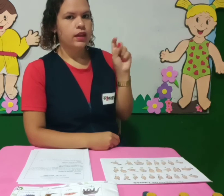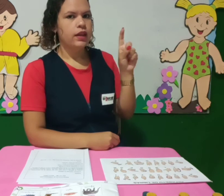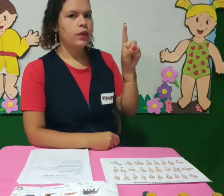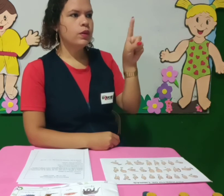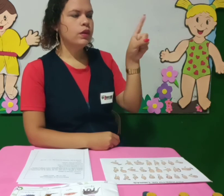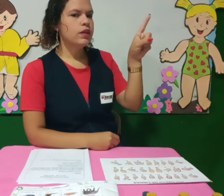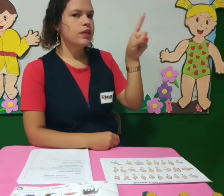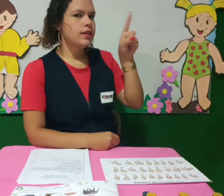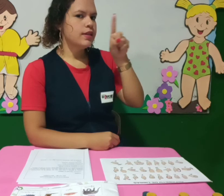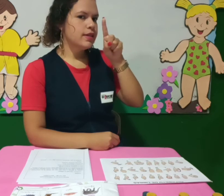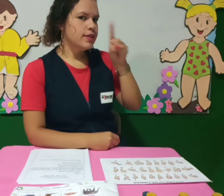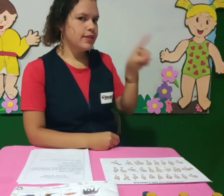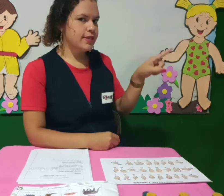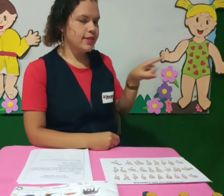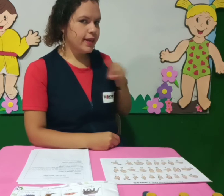e o Z.